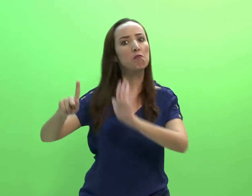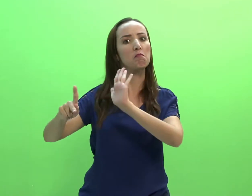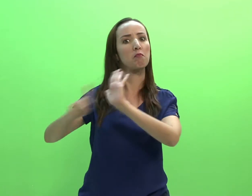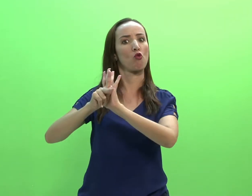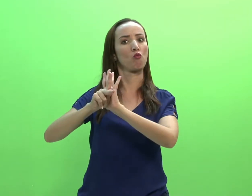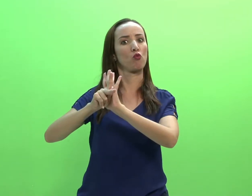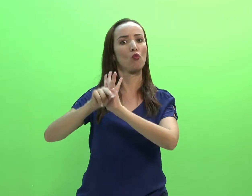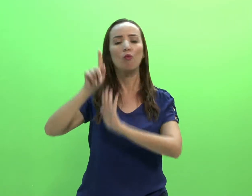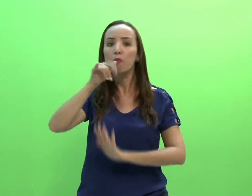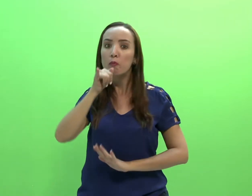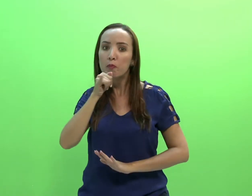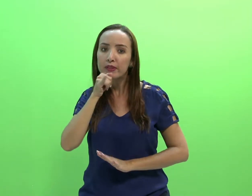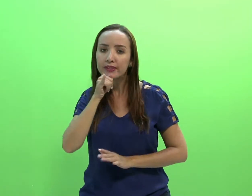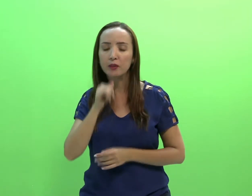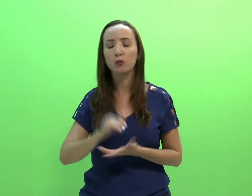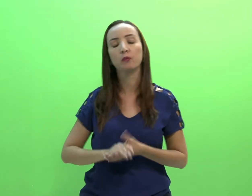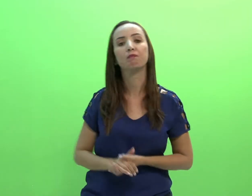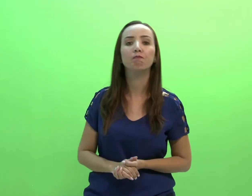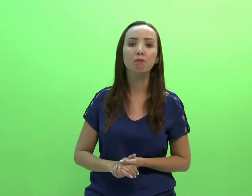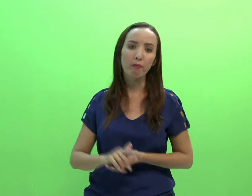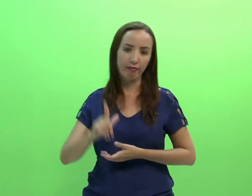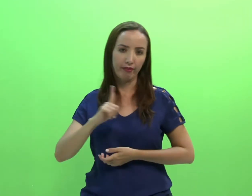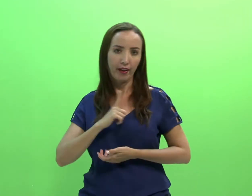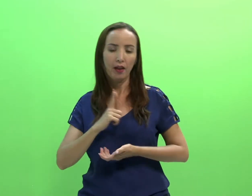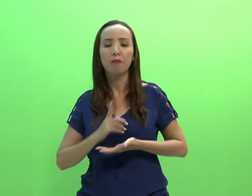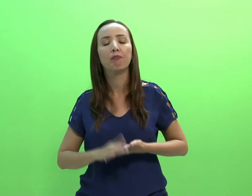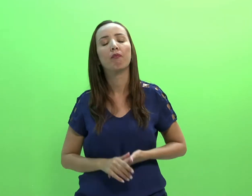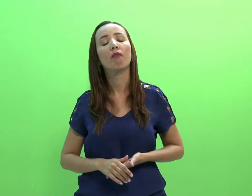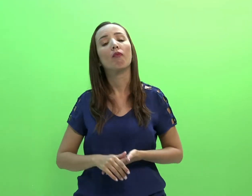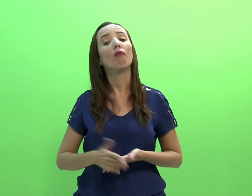forma e coloca no seu trabalho. Aí você coloca o nome do autor.